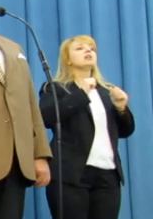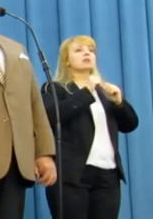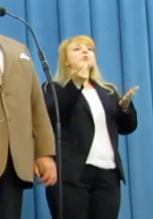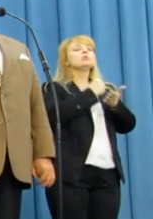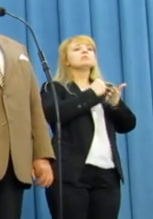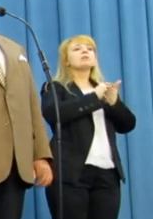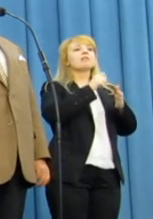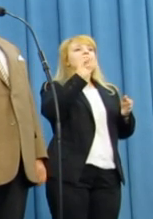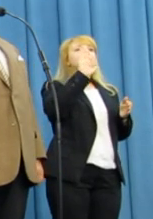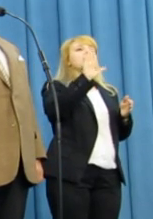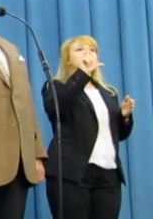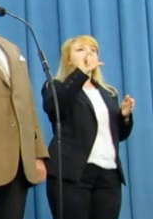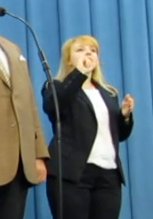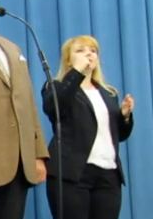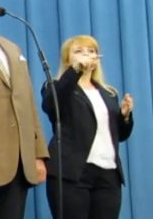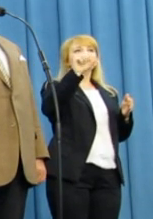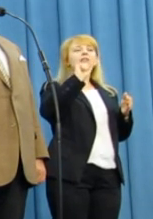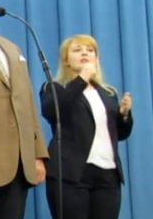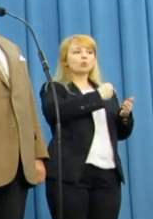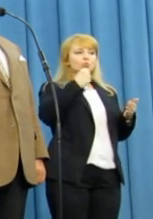ma wątpliwości, to jest udowodnione.